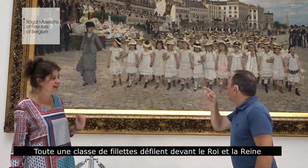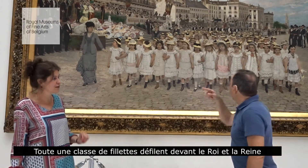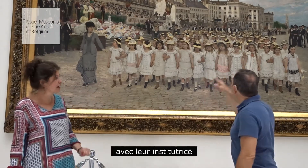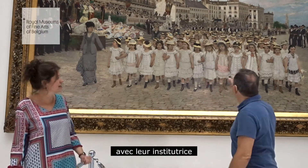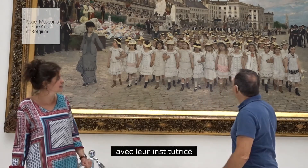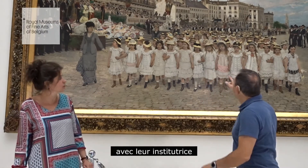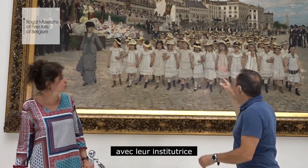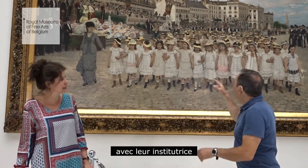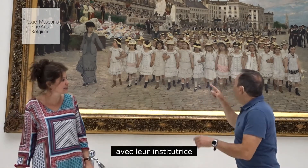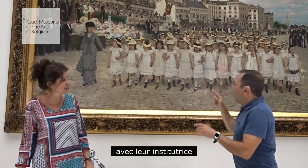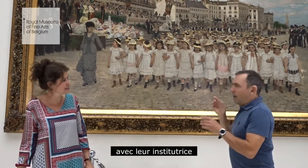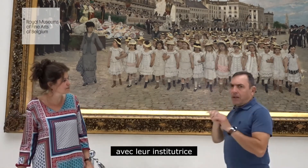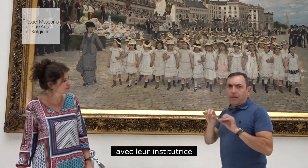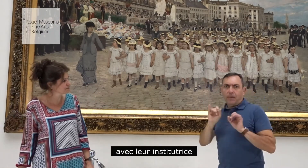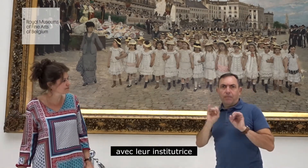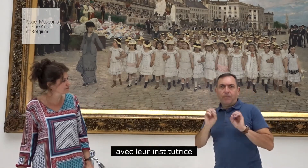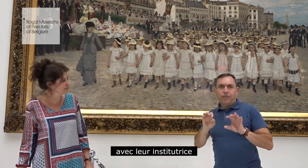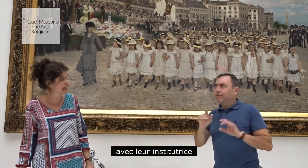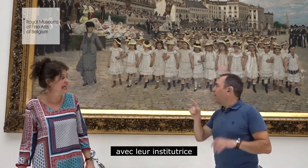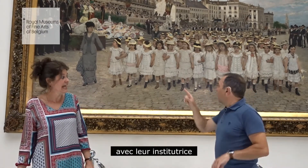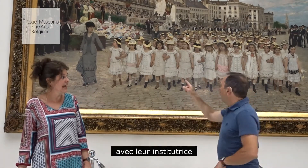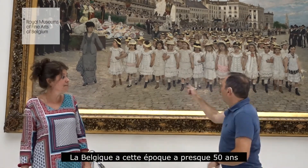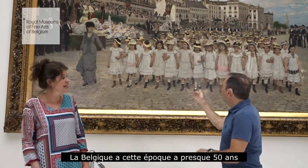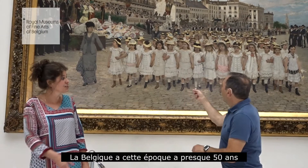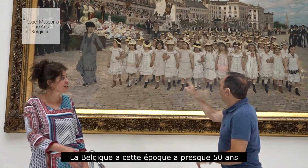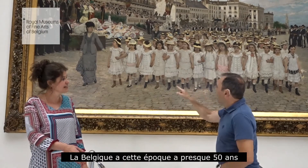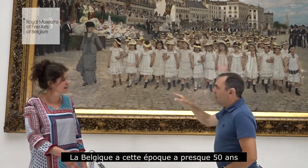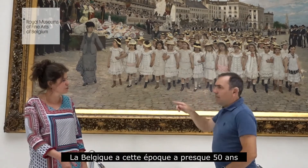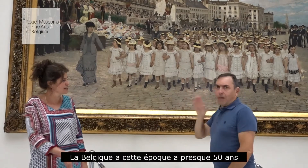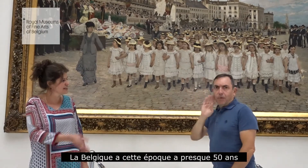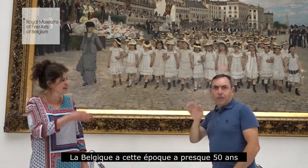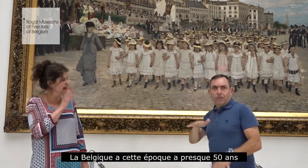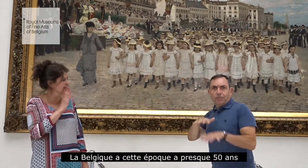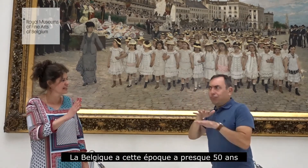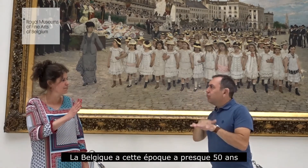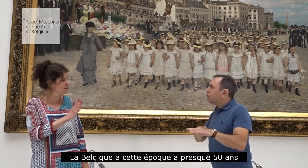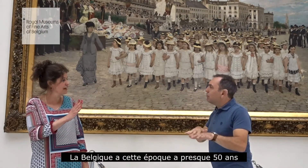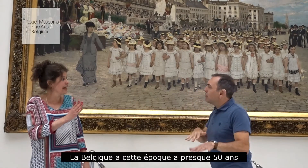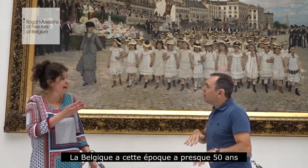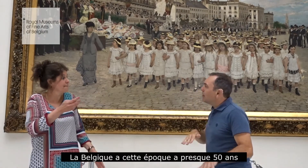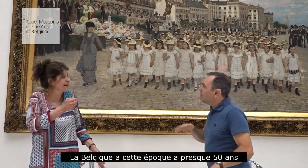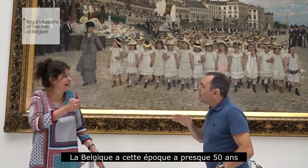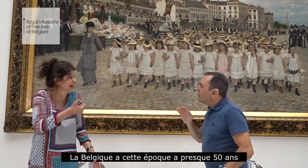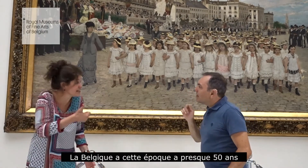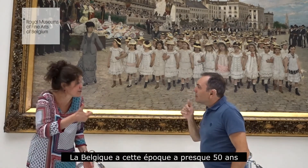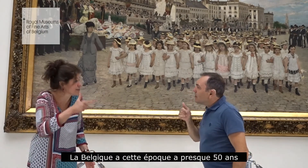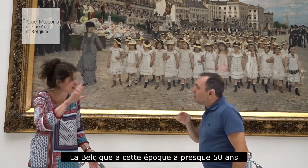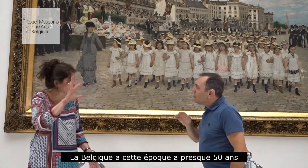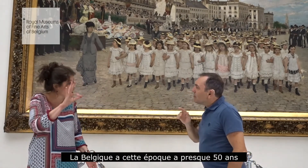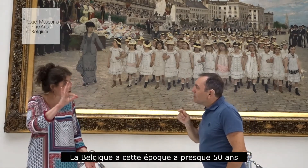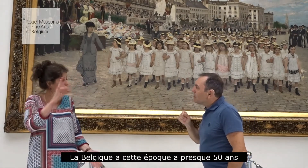leur institutrice. La Belgique, José, à cette époque, elle a presque 50 ans,